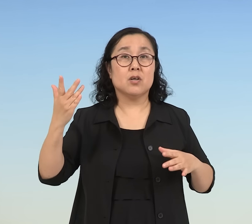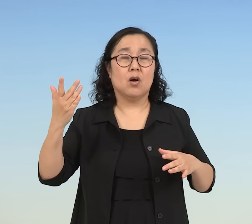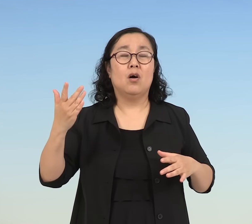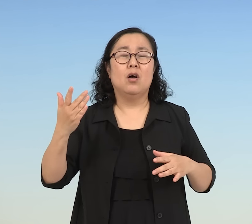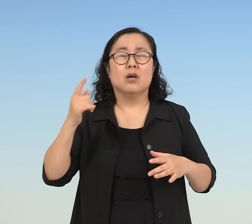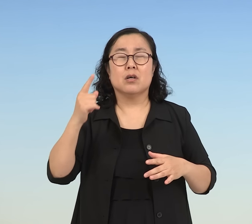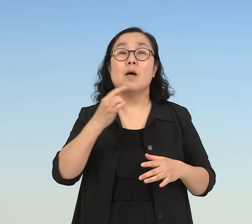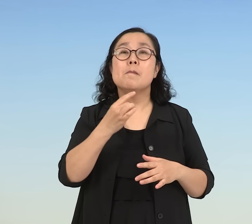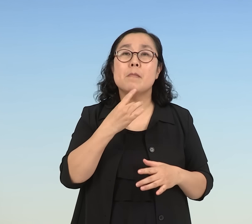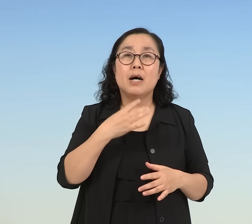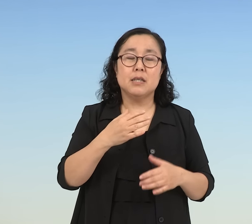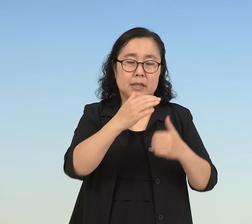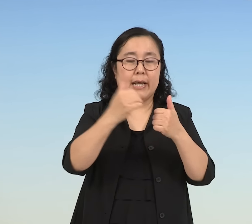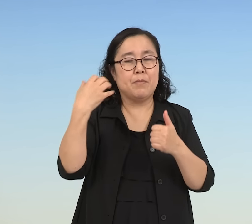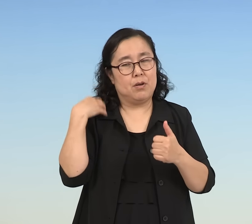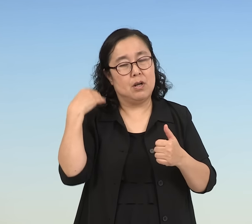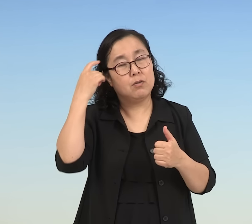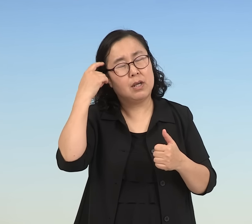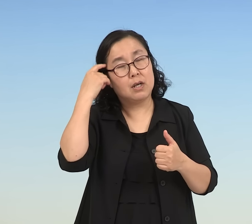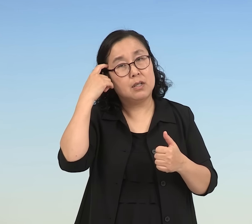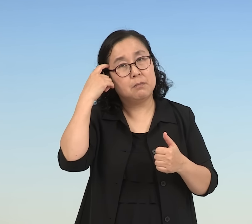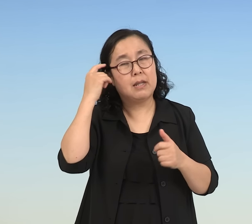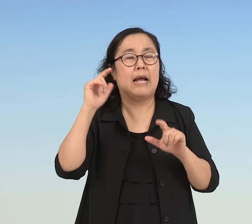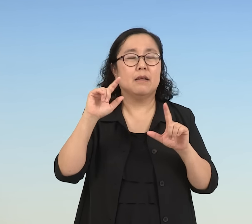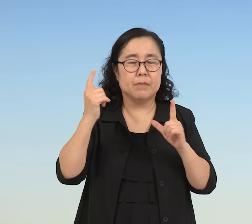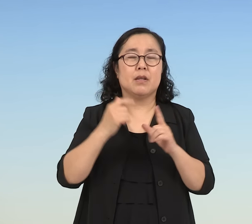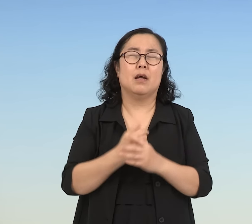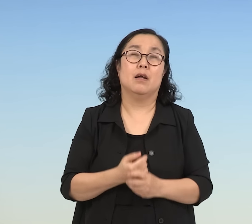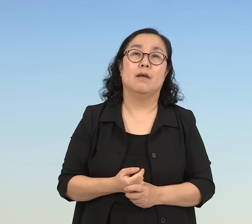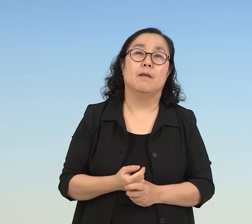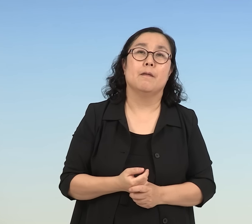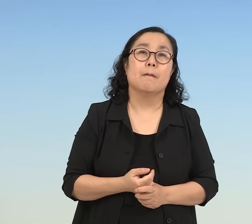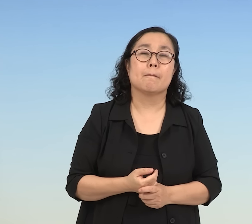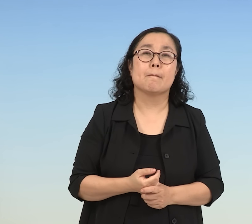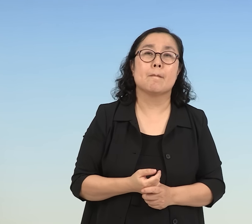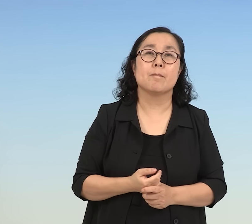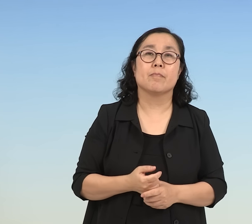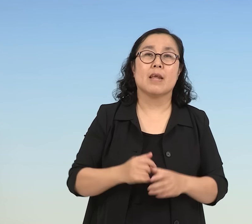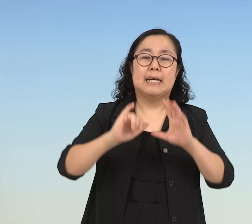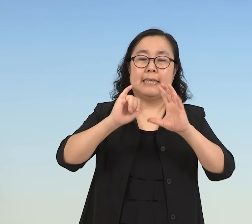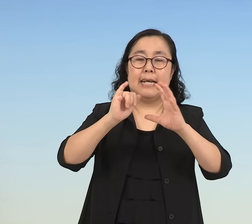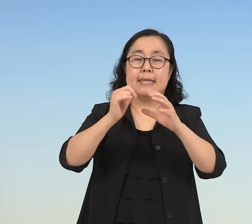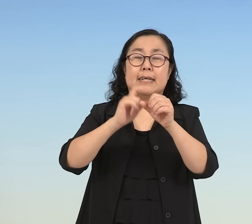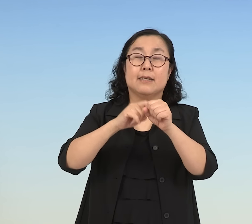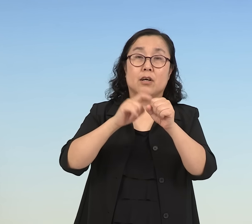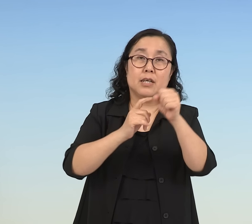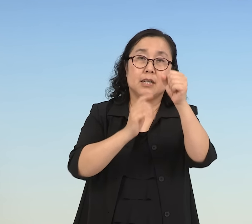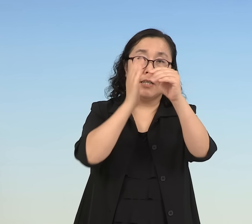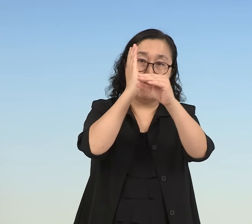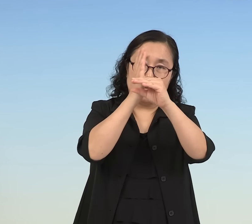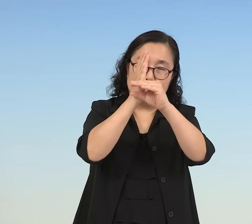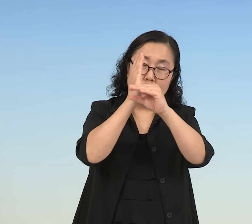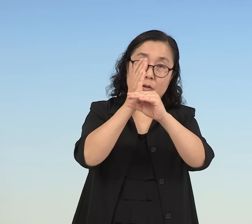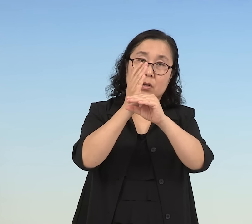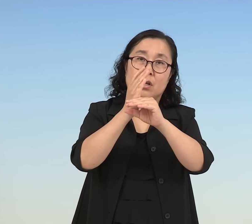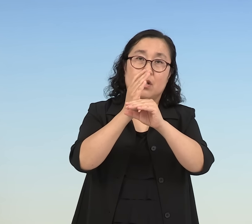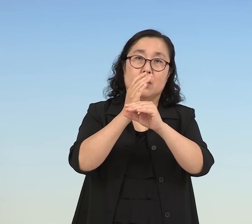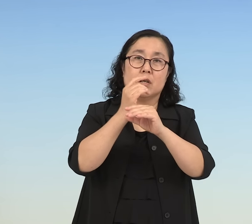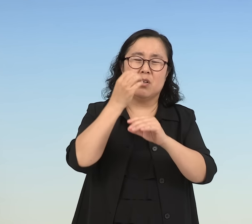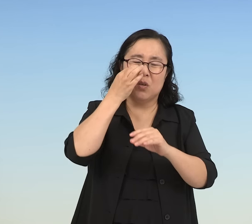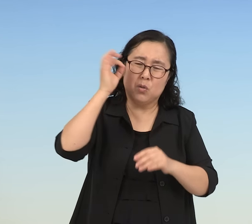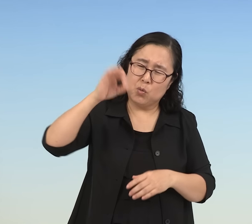큰 교회 만들고 이것만이 사명이 아니에요. 오늘 여러분이 세상적인 기준으로는 눈길을